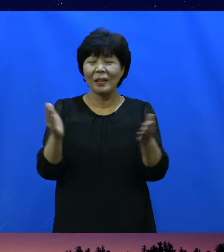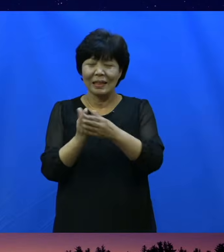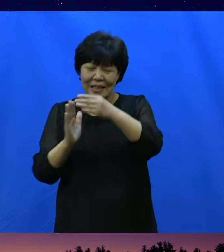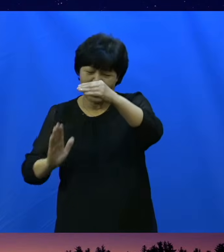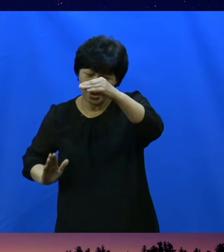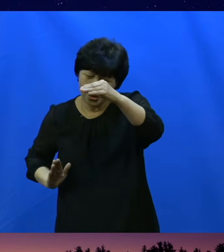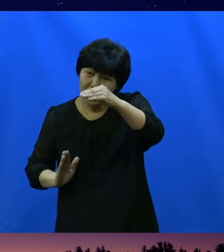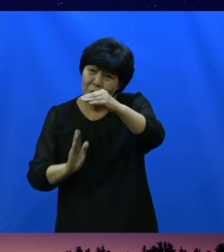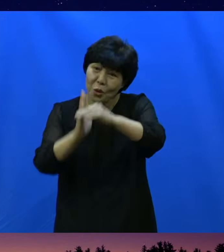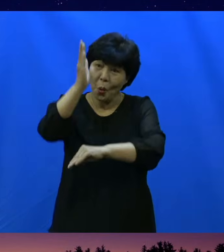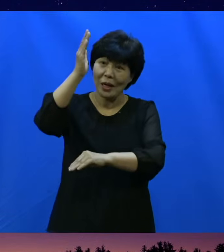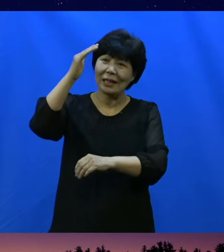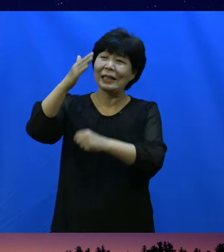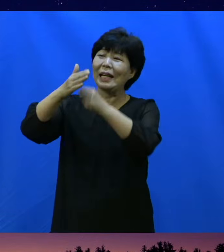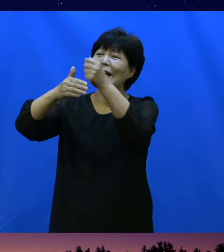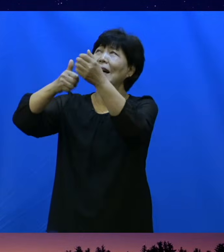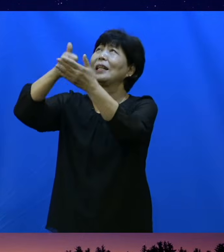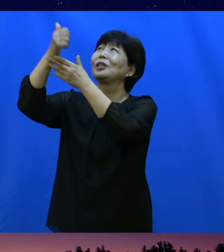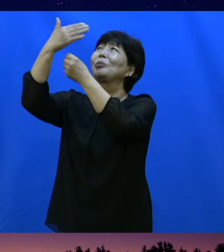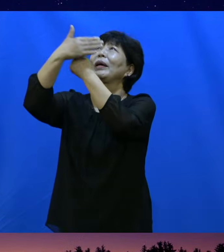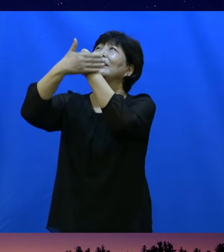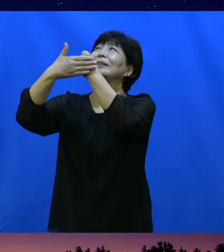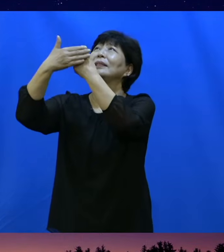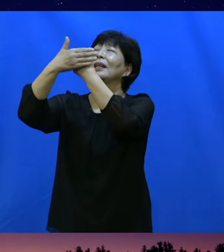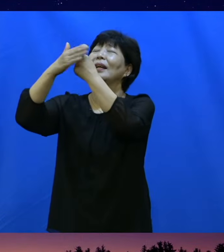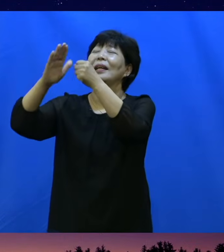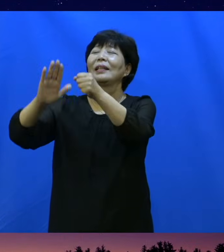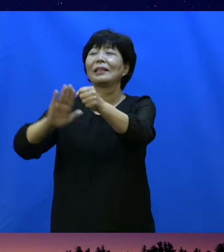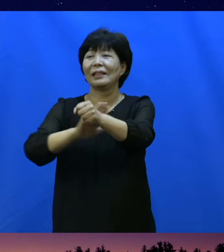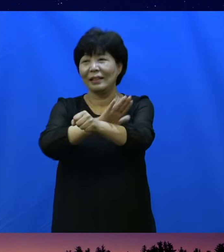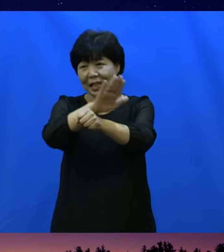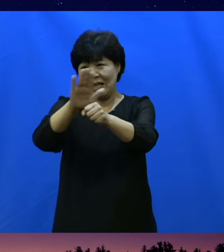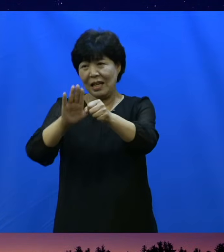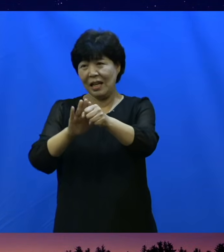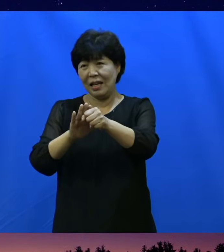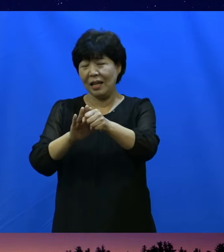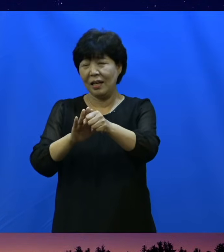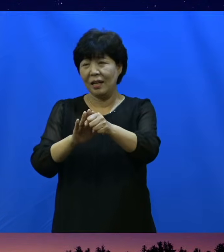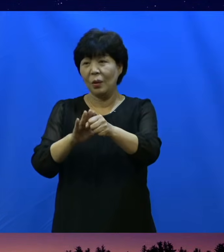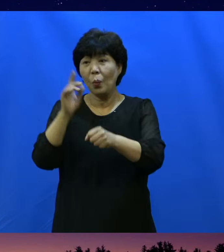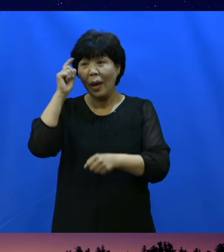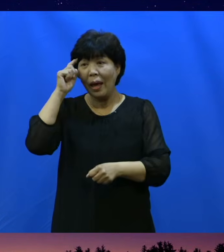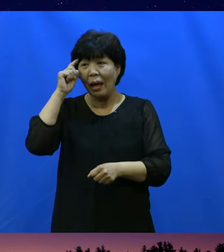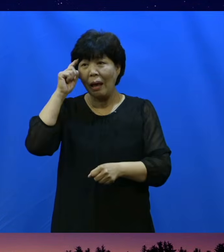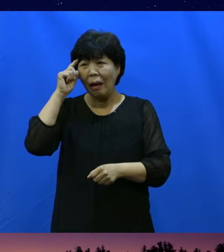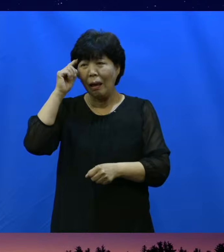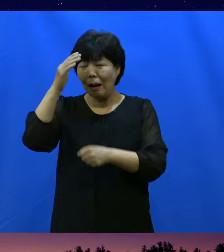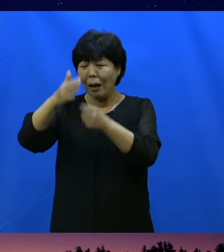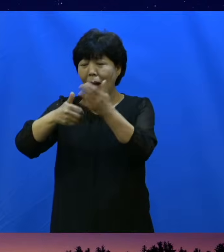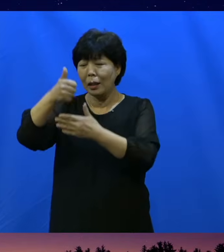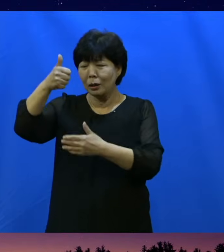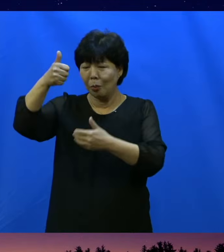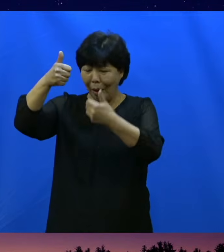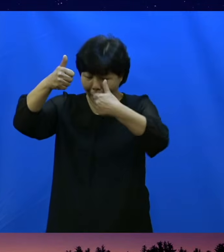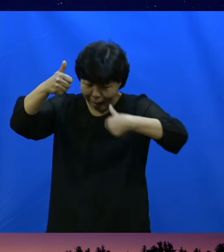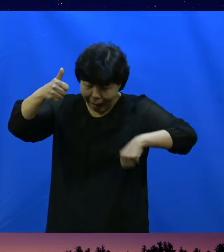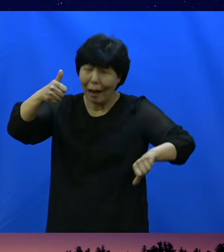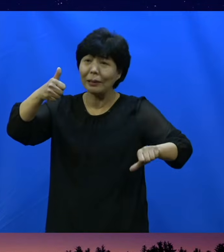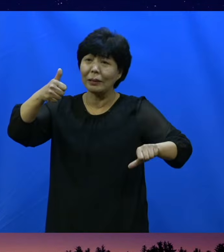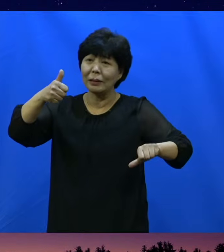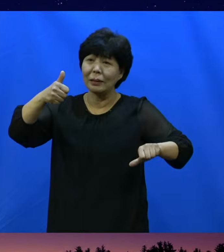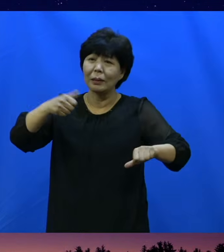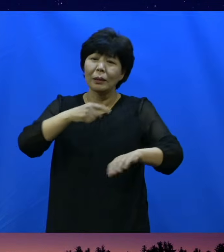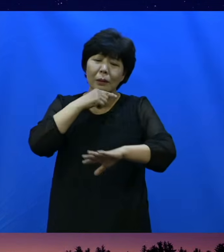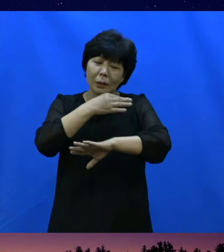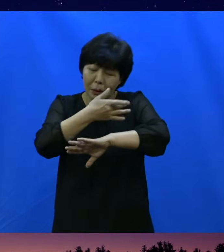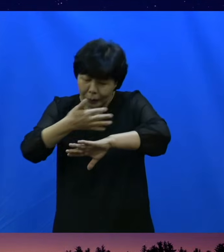하나님의 관대하심 안에 들어가는 거예요. 왜? 그 아들의 피로 말미암아. 그냥 관대함이 아니에요, 여러분.